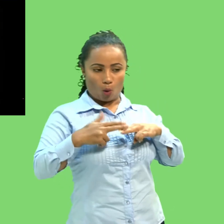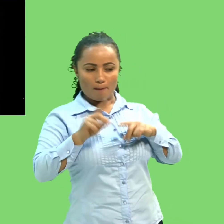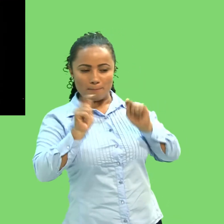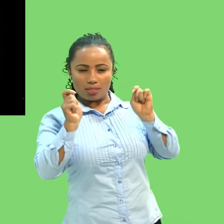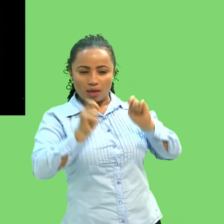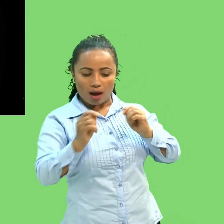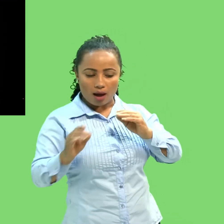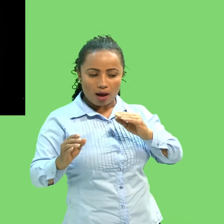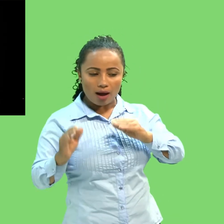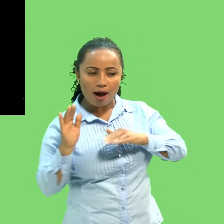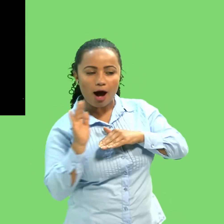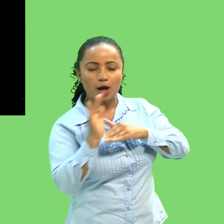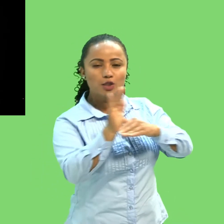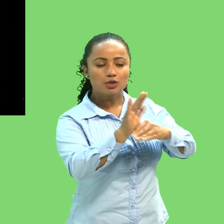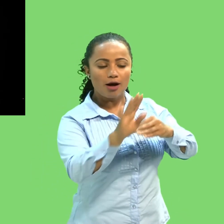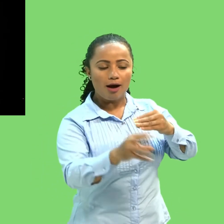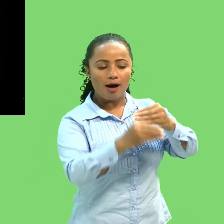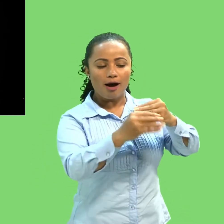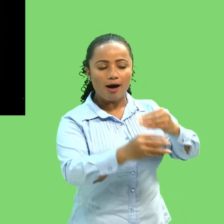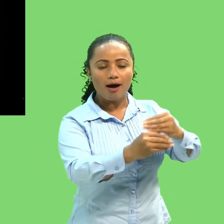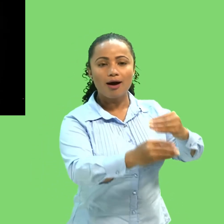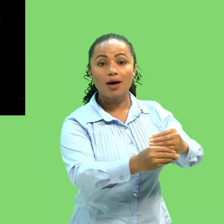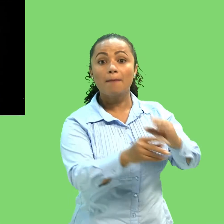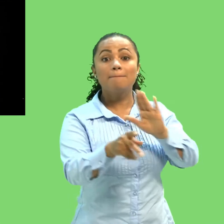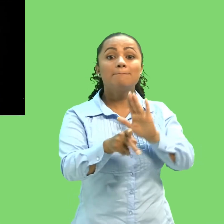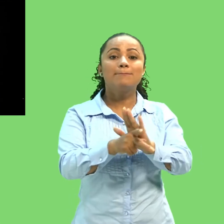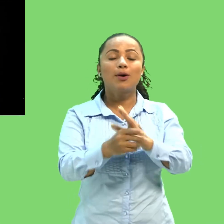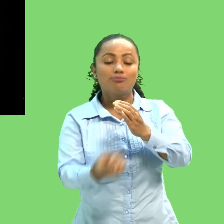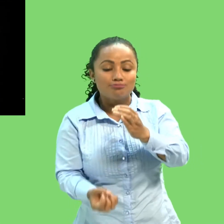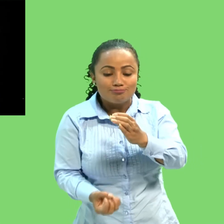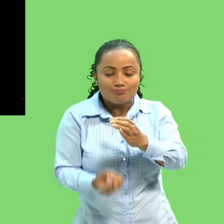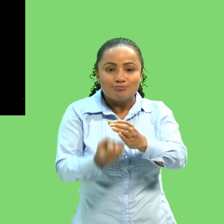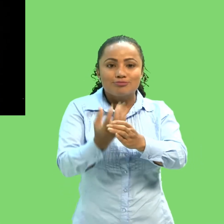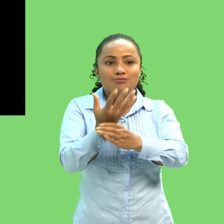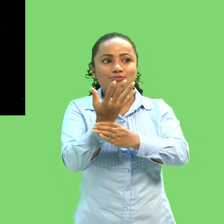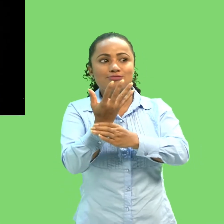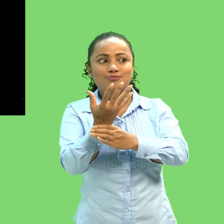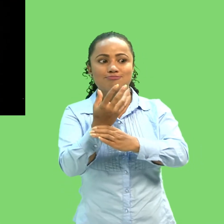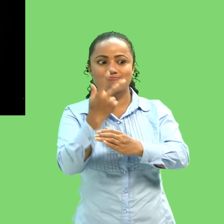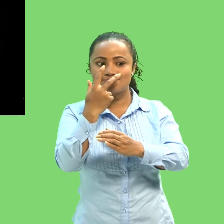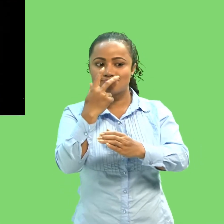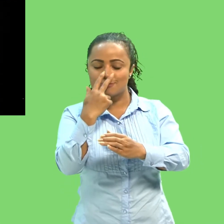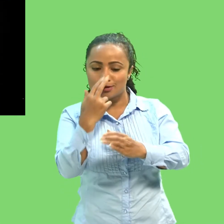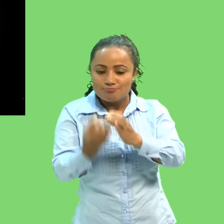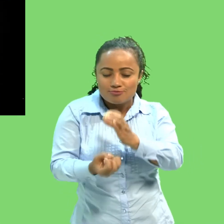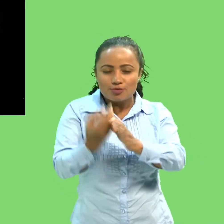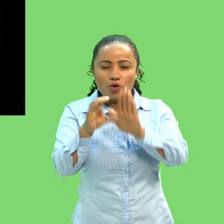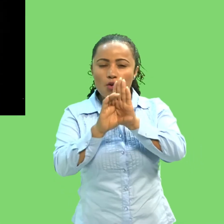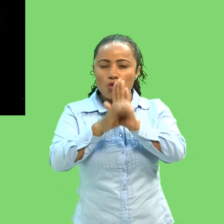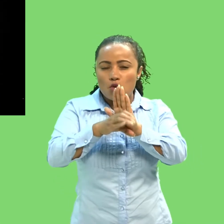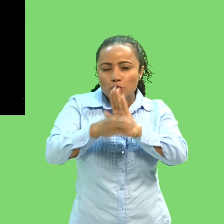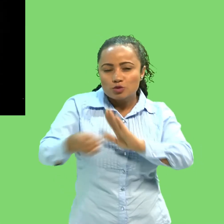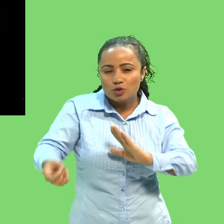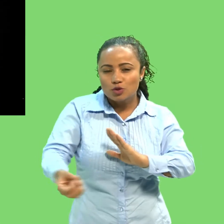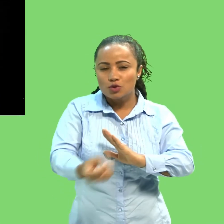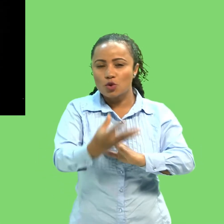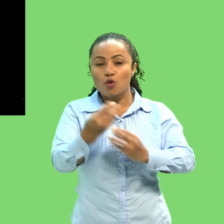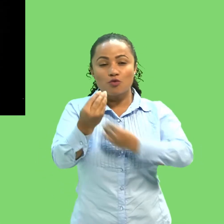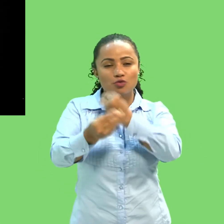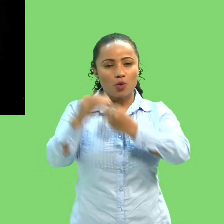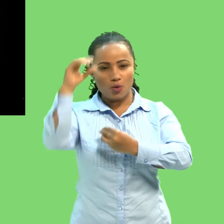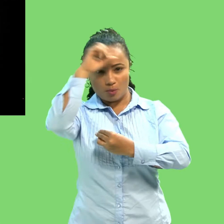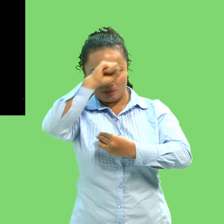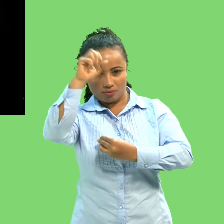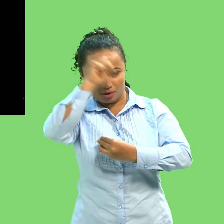ou involuntária para a criação de um novo conceito de aprendizado de